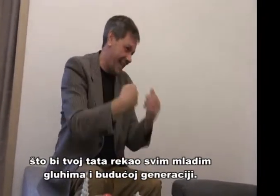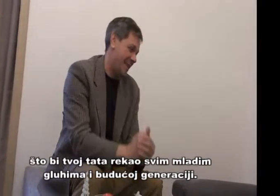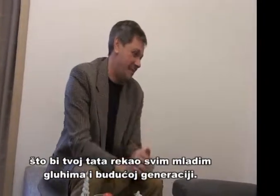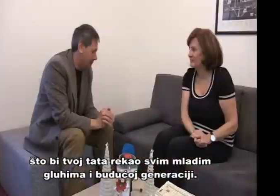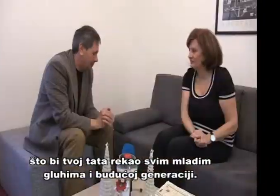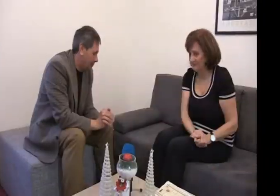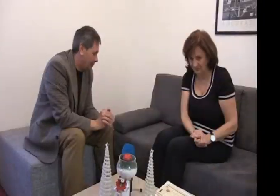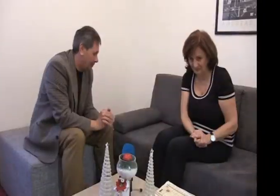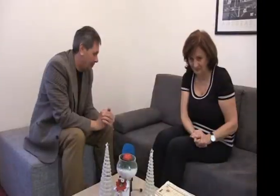generaciji.